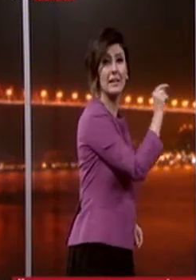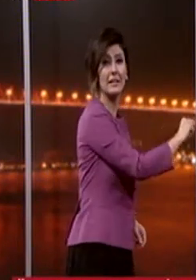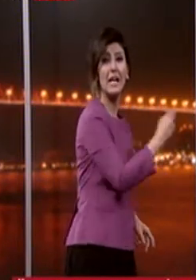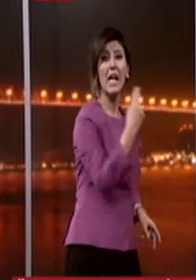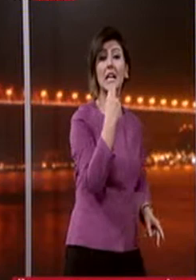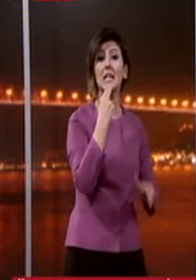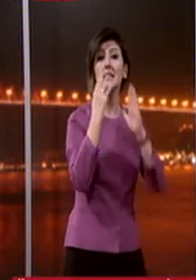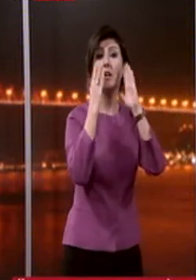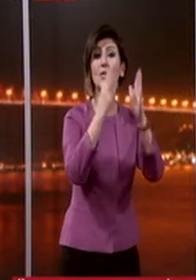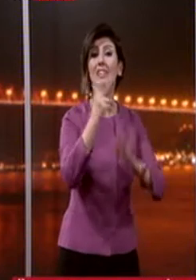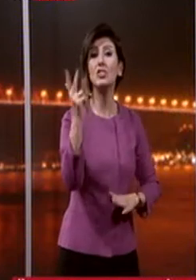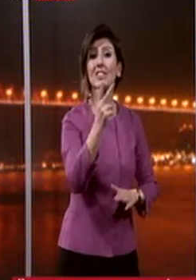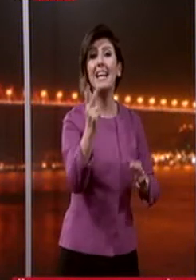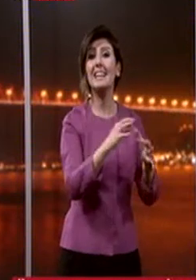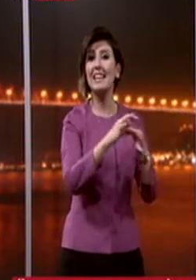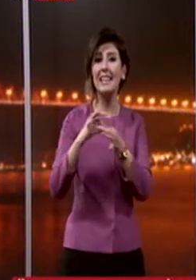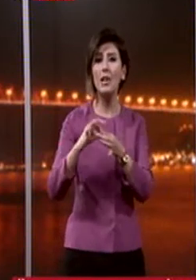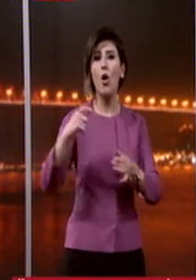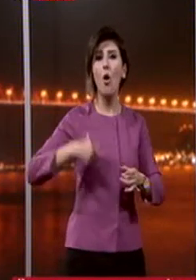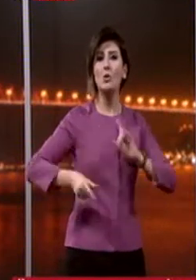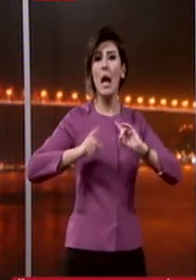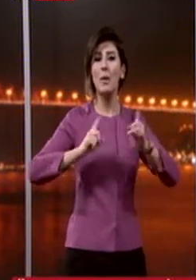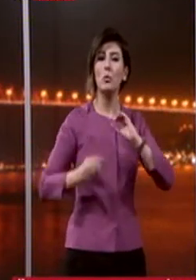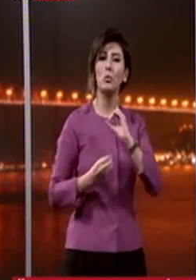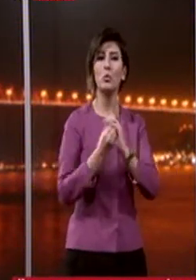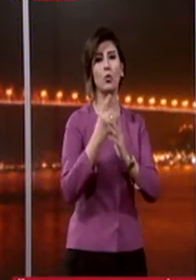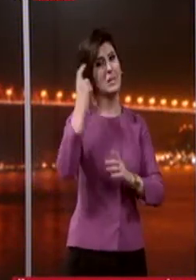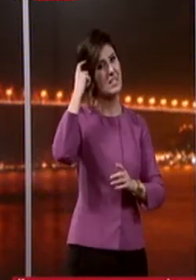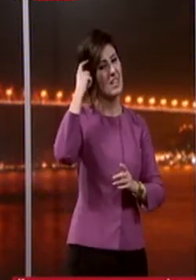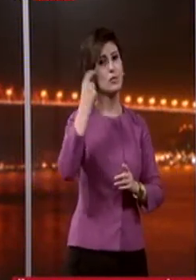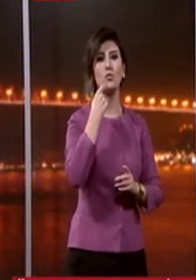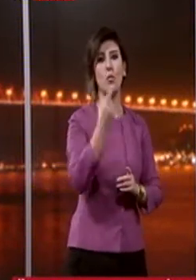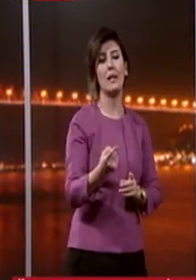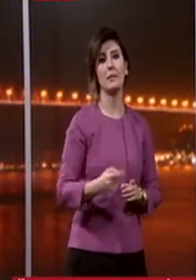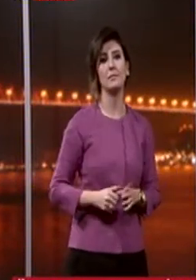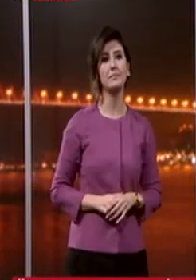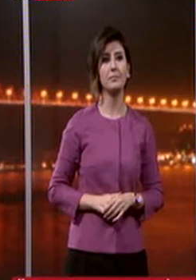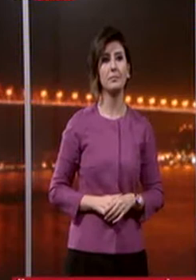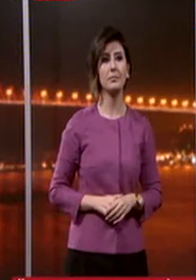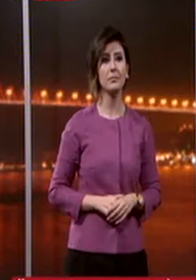Demirtaş da kadına yönelik şiddetle ilgili özel mahkemelerin kurulmasını önerdi.